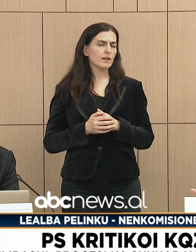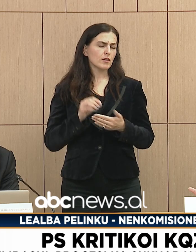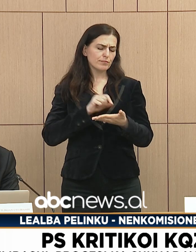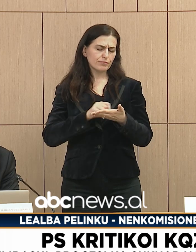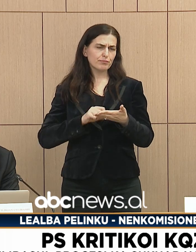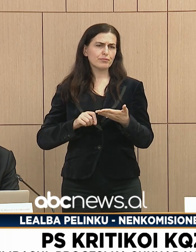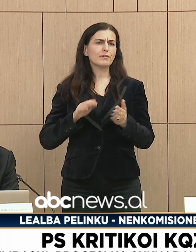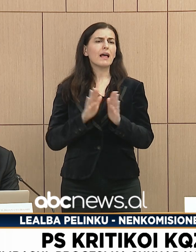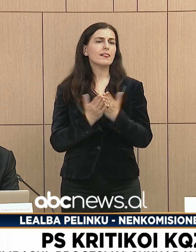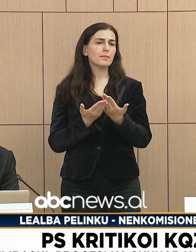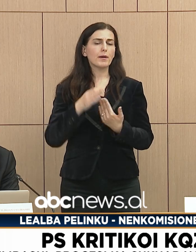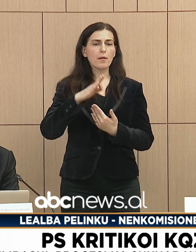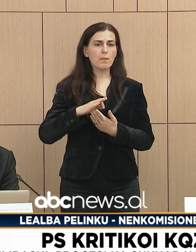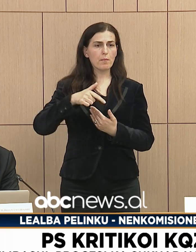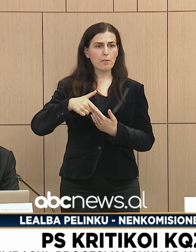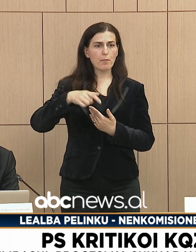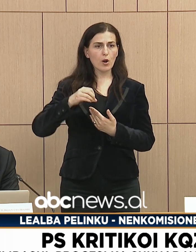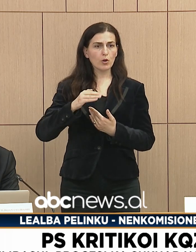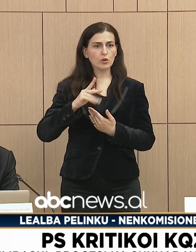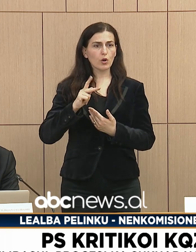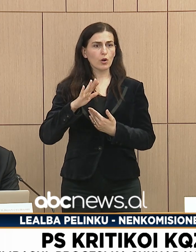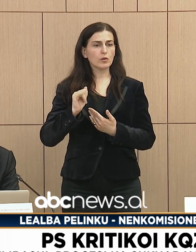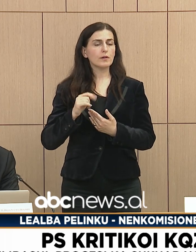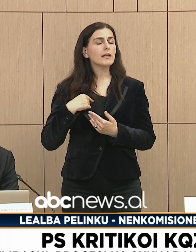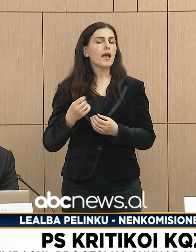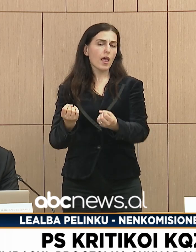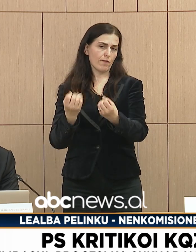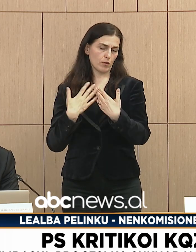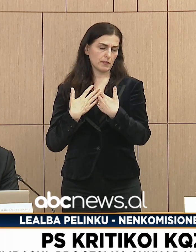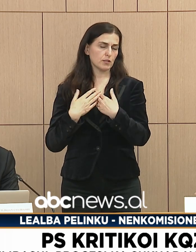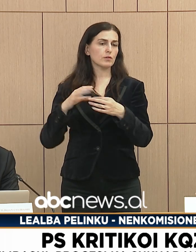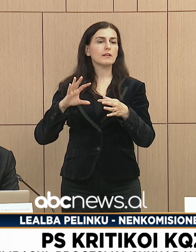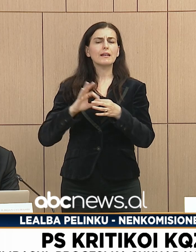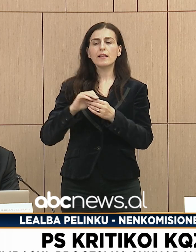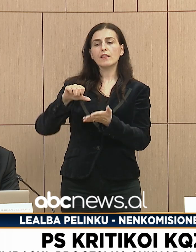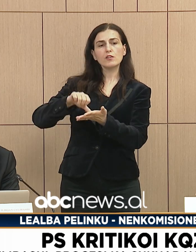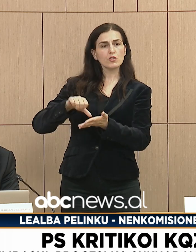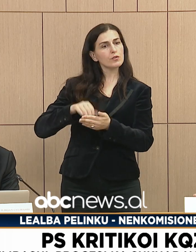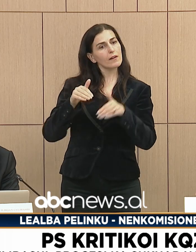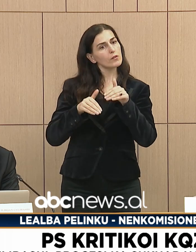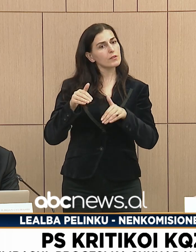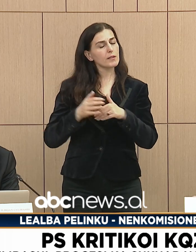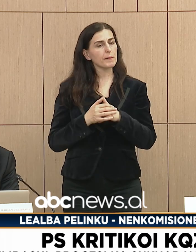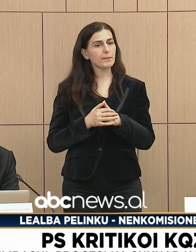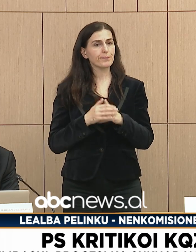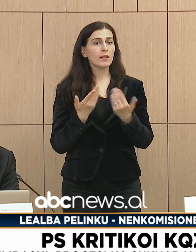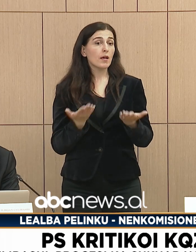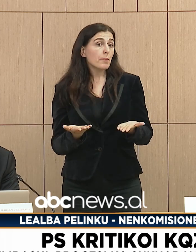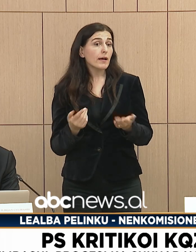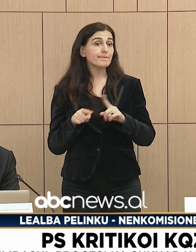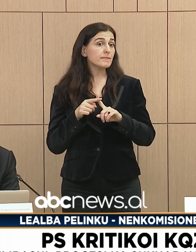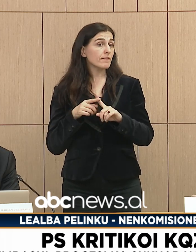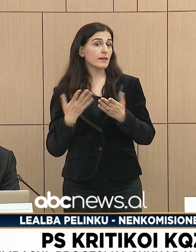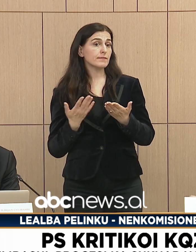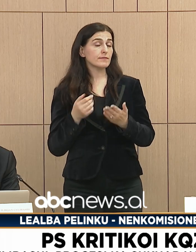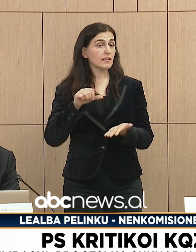është informacioni që kemi për ato qendra votimi që neve par nga numri, si thua, i konsideruam si